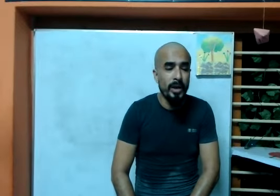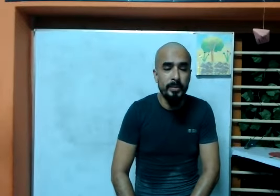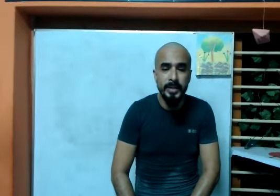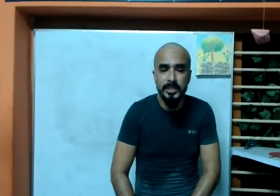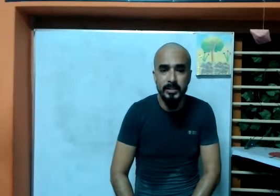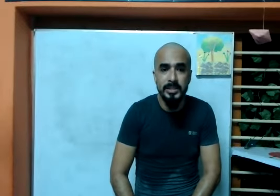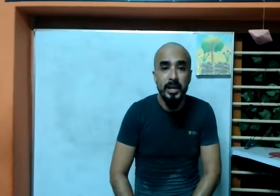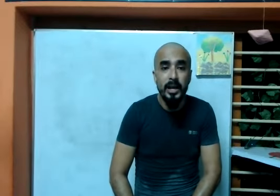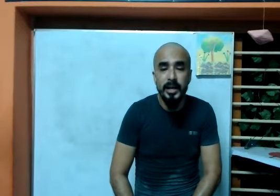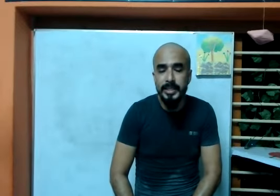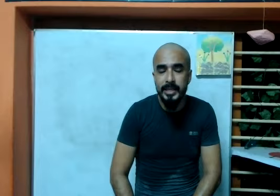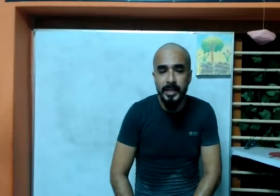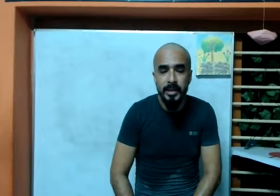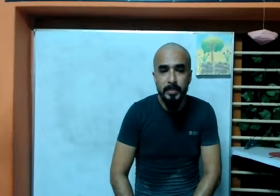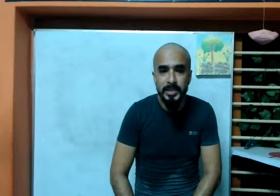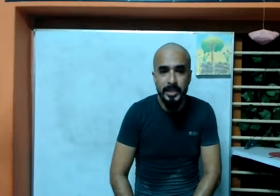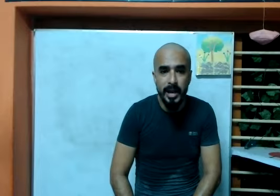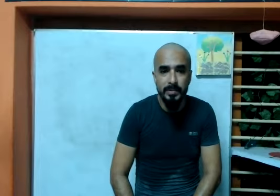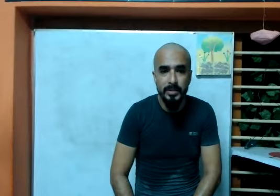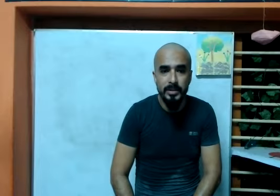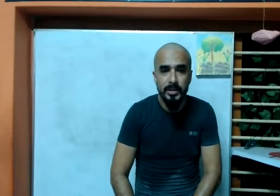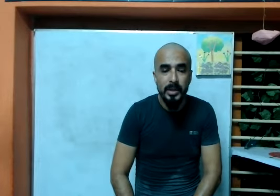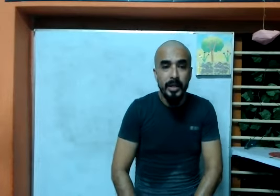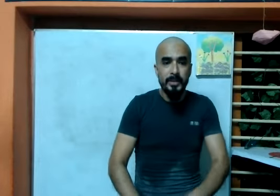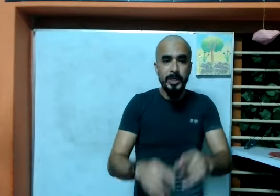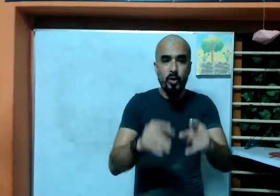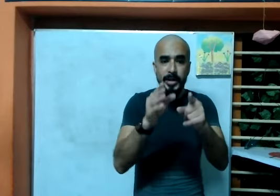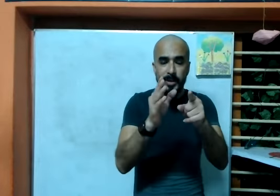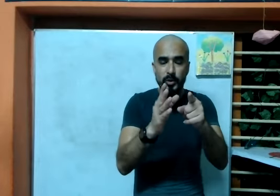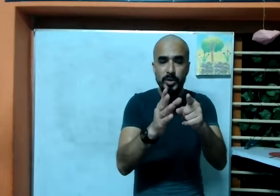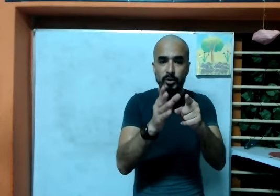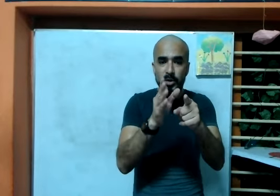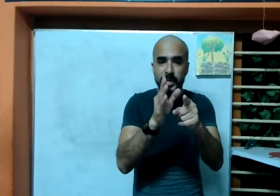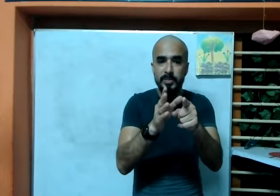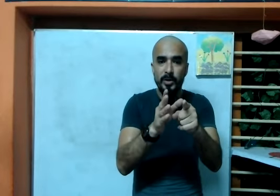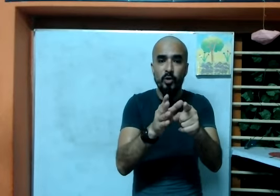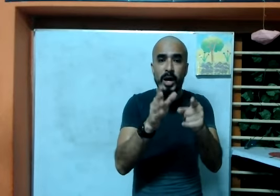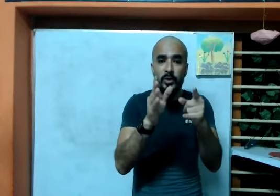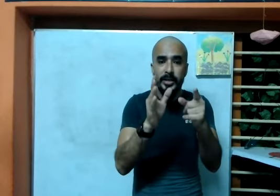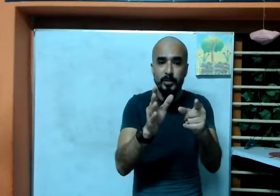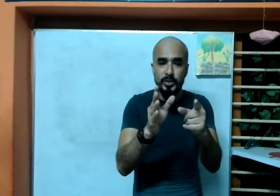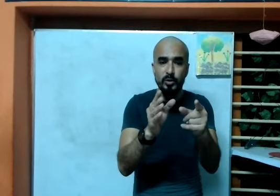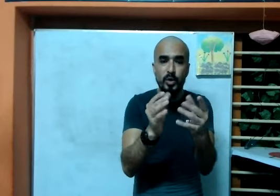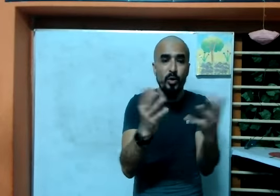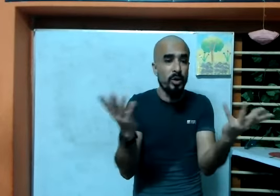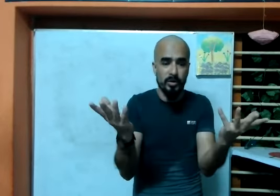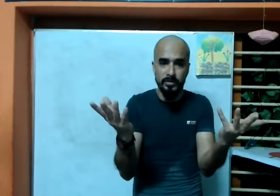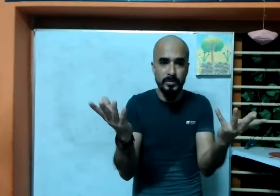what medicines did he prescribe, এর মধ্যে কয়েকটা প্রশ্নের উত্তর ইয়েস বা নো, আর কয়েকটা প্রশ্নের উত্তর অন্যরকম,